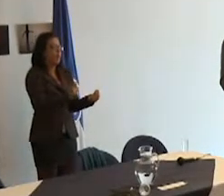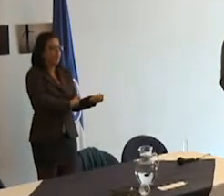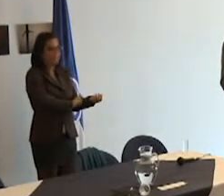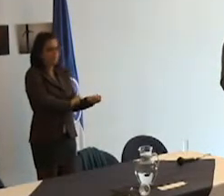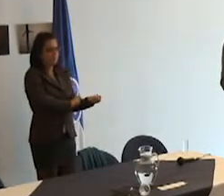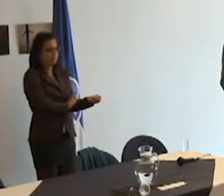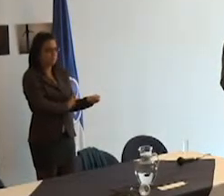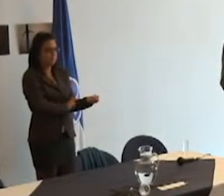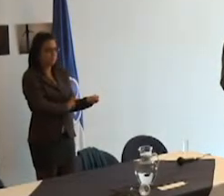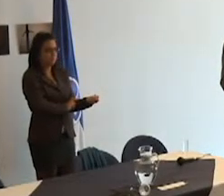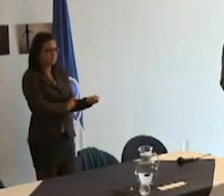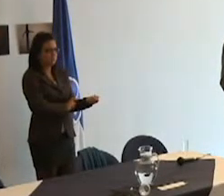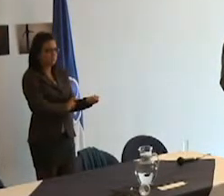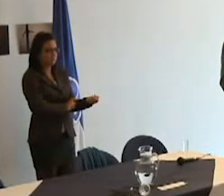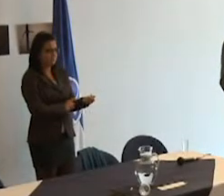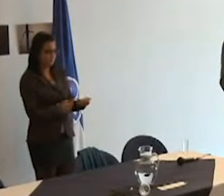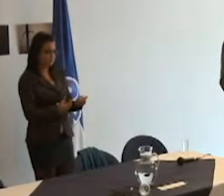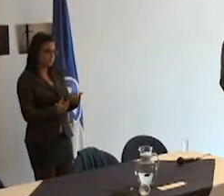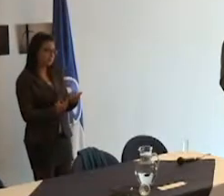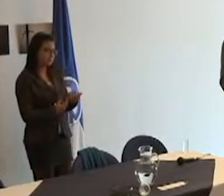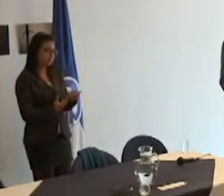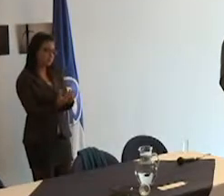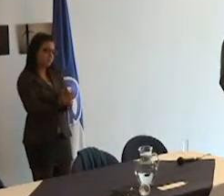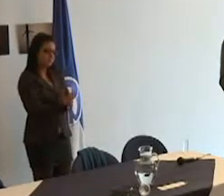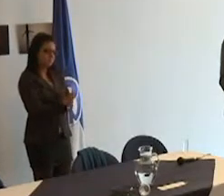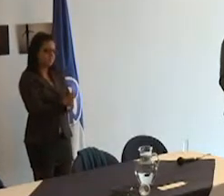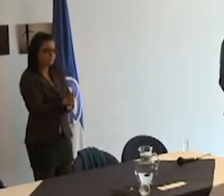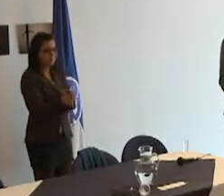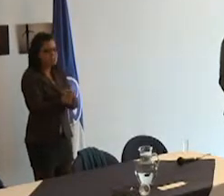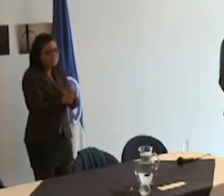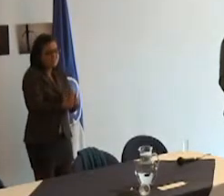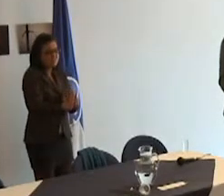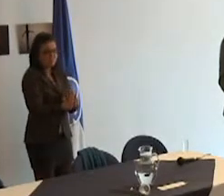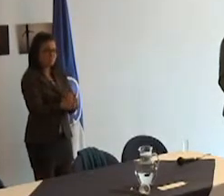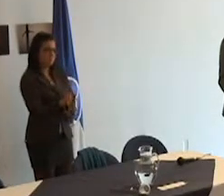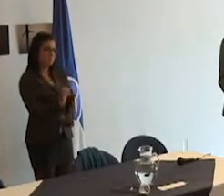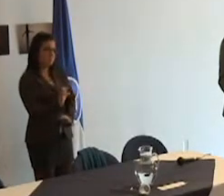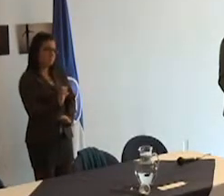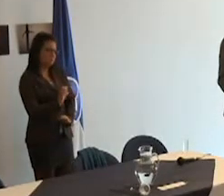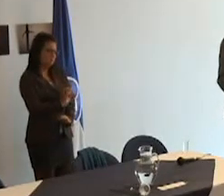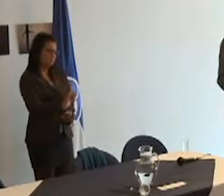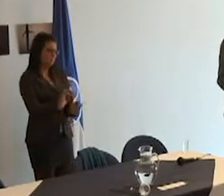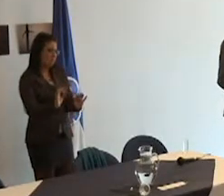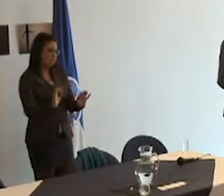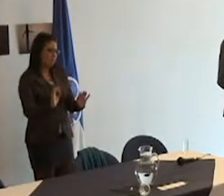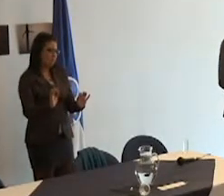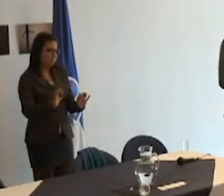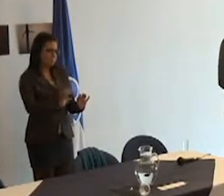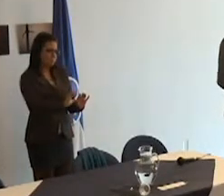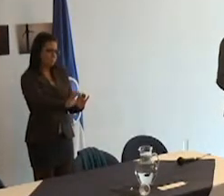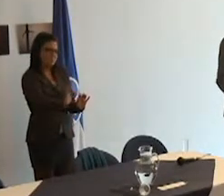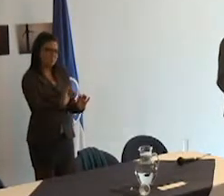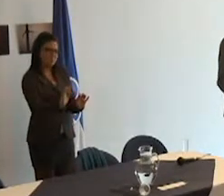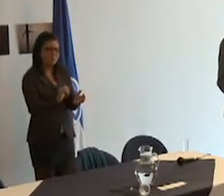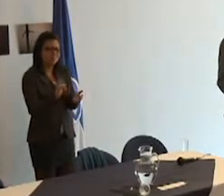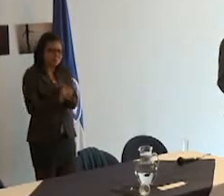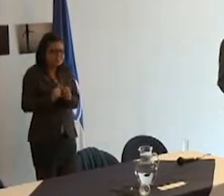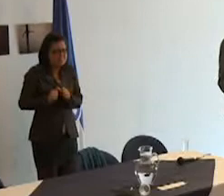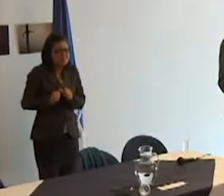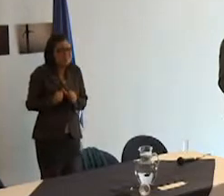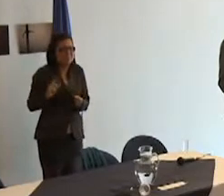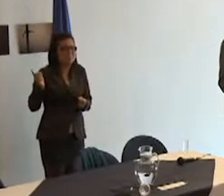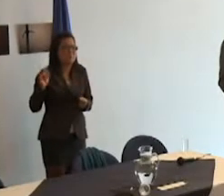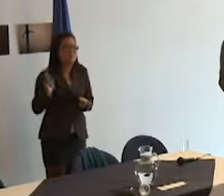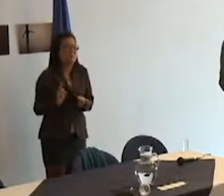raza. Aquellos considerados inferiores no recibían ningún tipo de salario, idea que se mantuvo